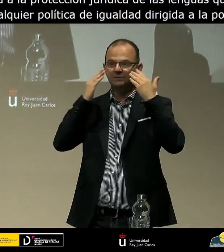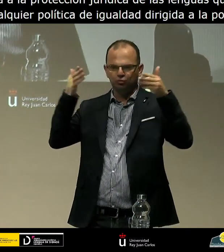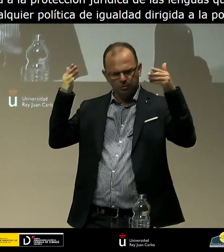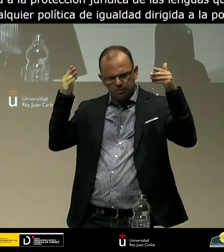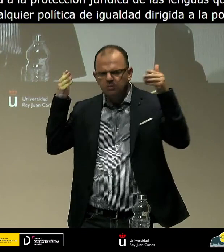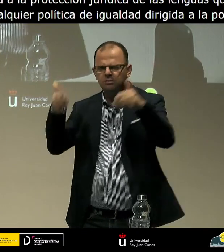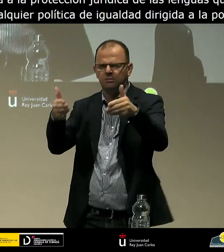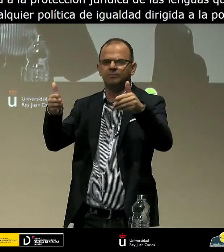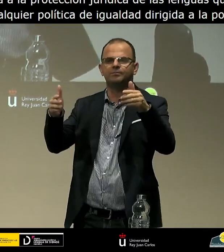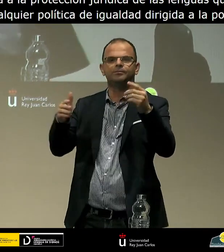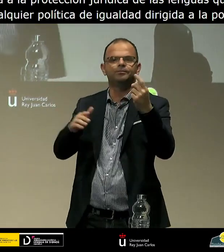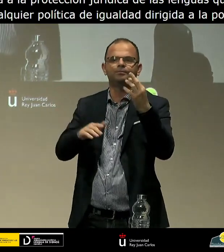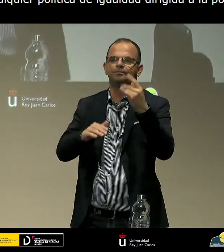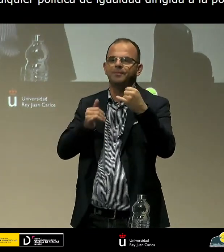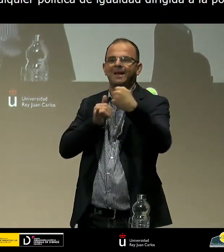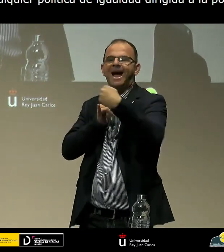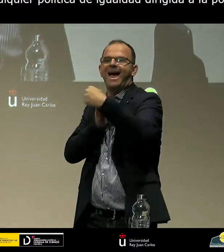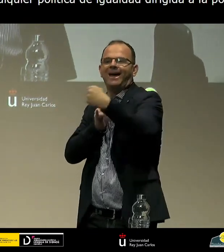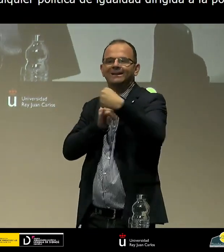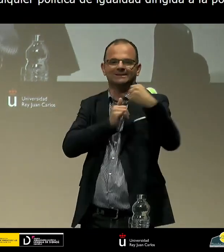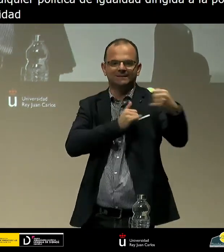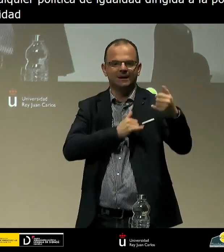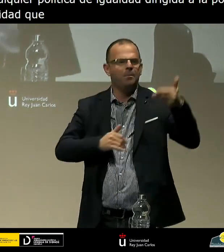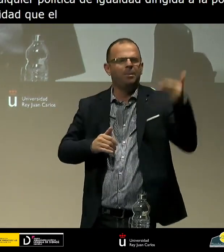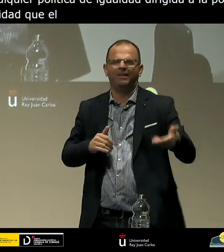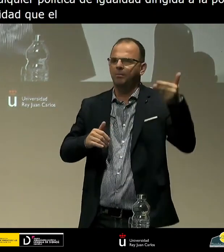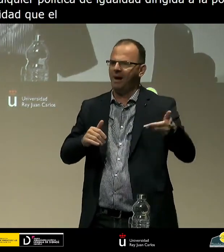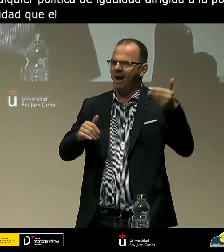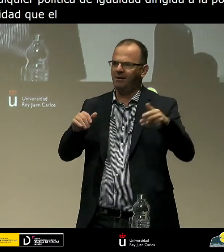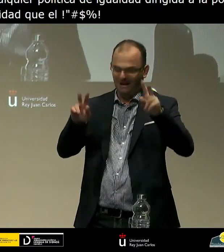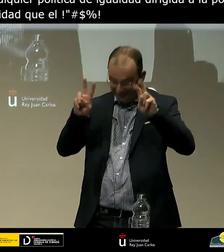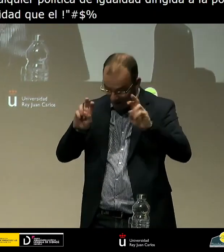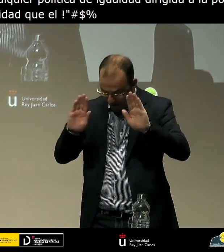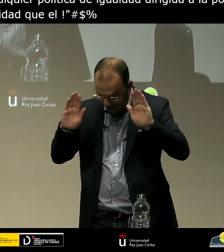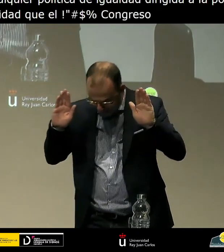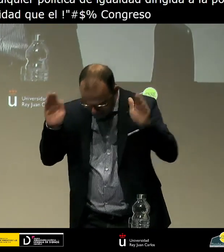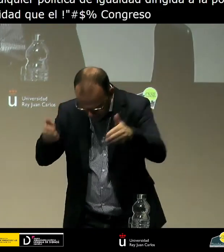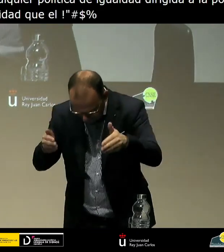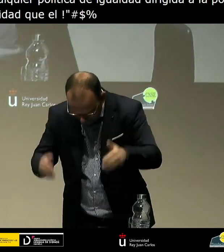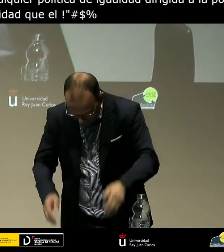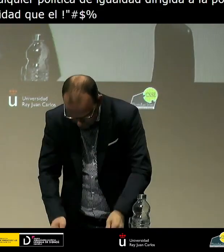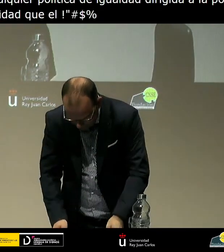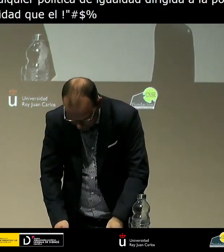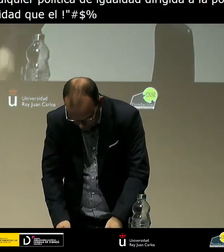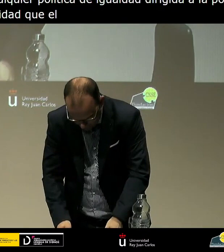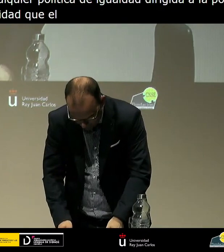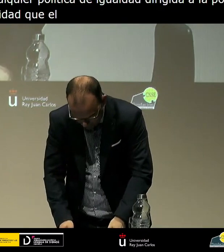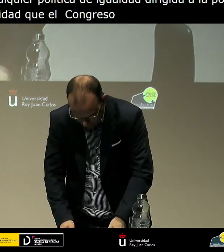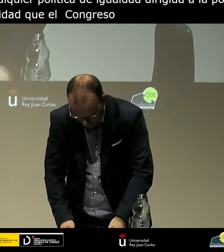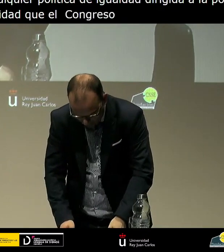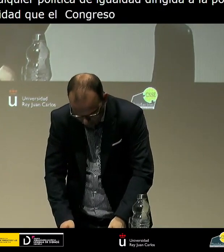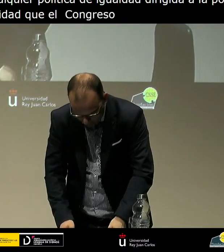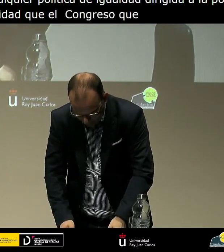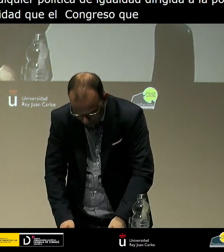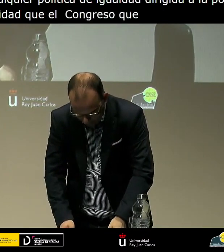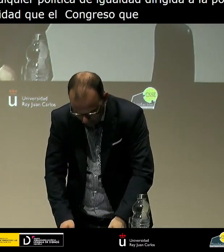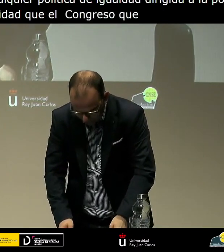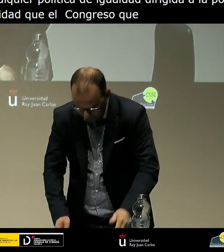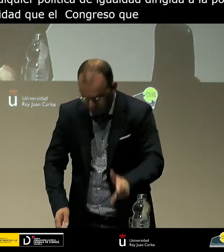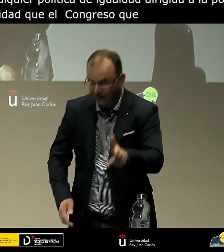No es casualidad que el Congreso que inauguramos hoy, sus líneas principales